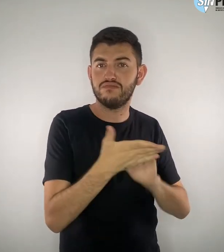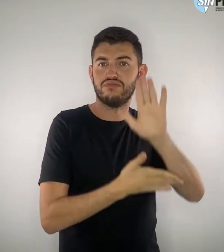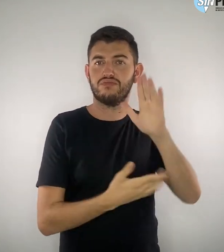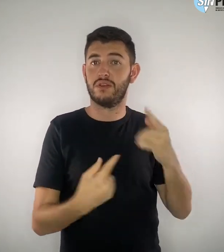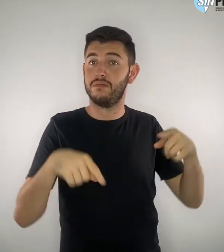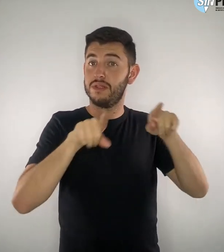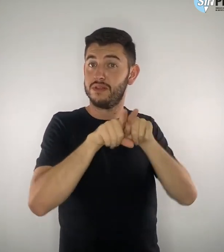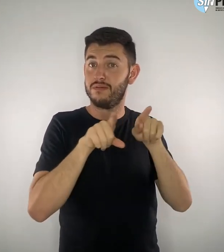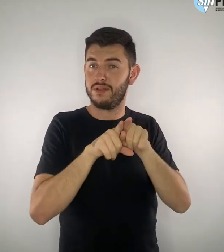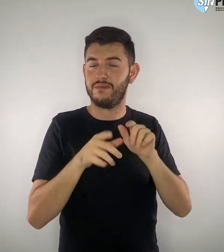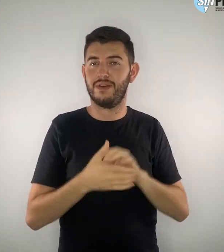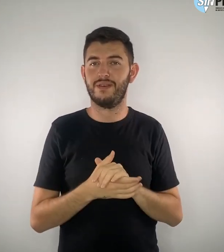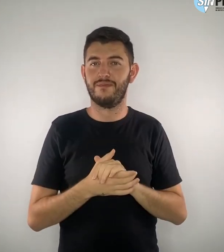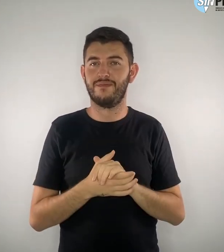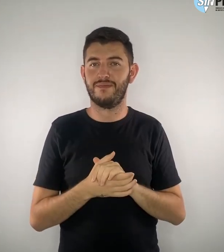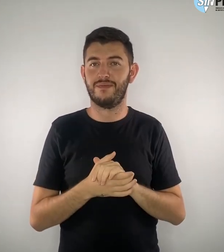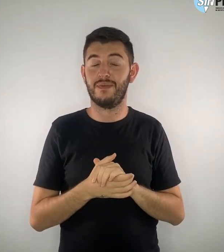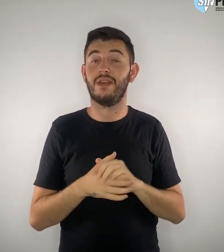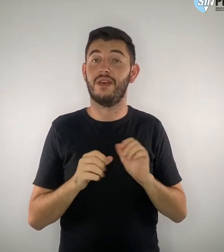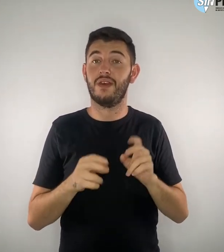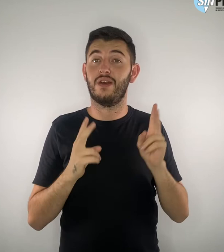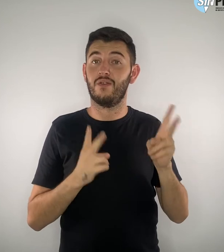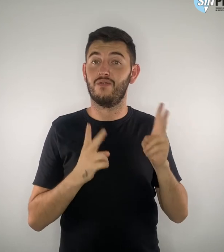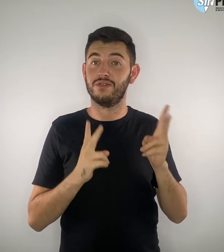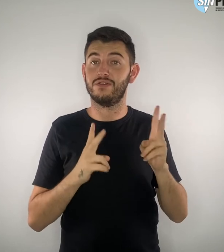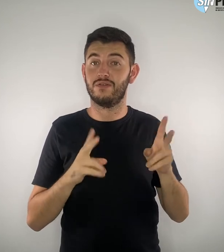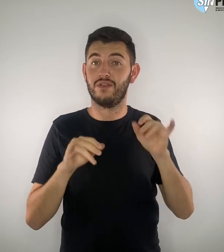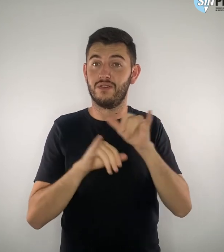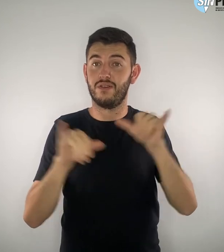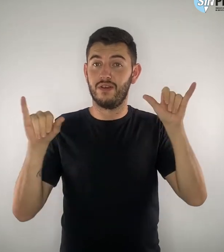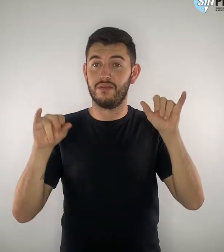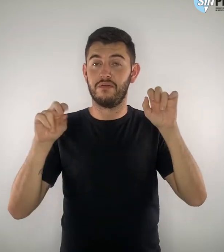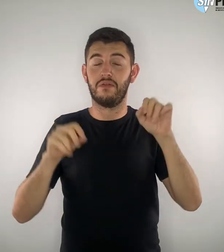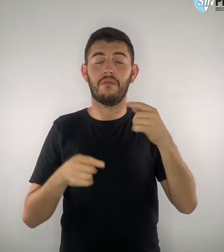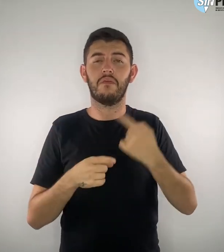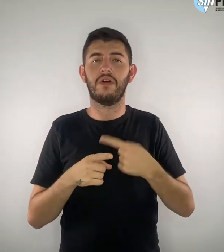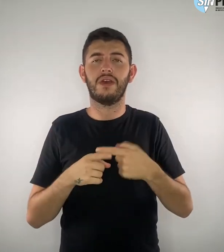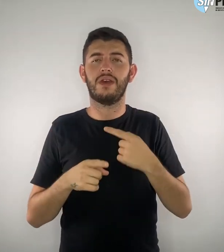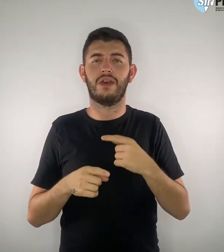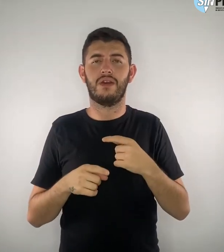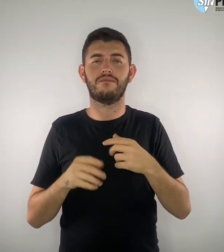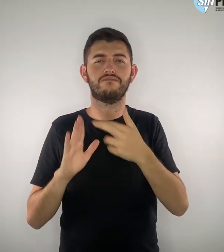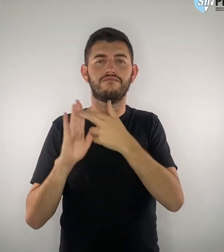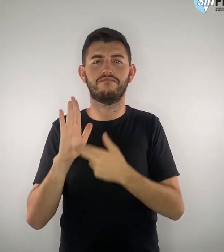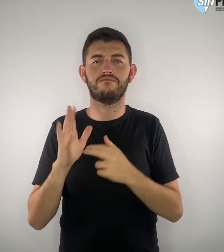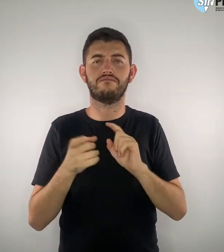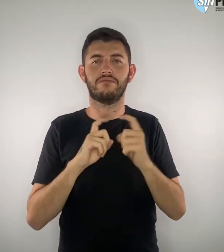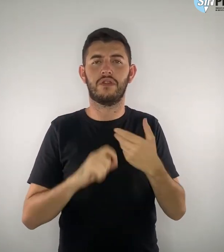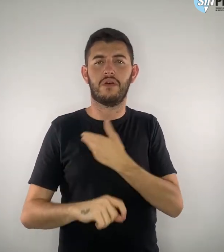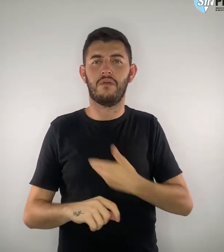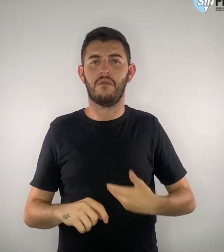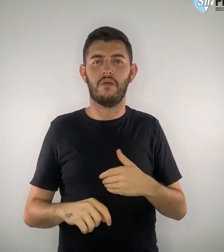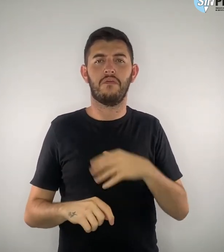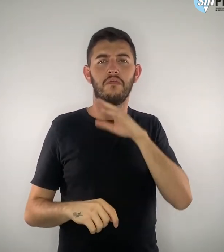Por que a reforma administrativa faz mal? O Simpro mostra que, caso seja aprovada, a